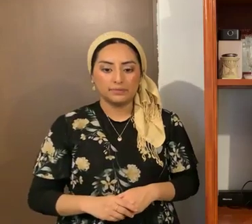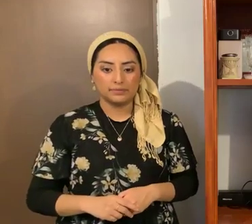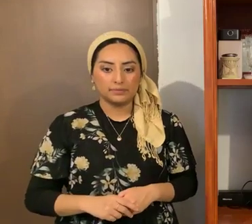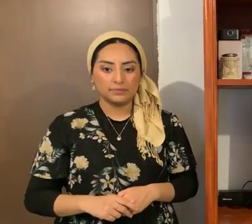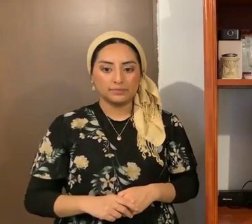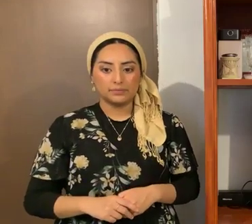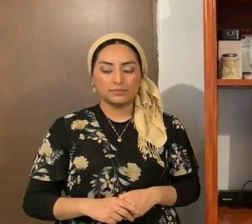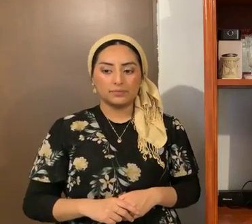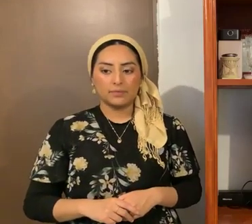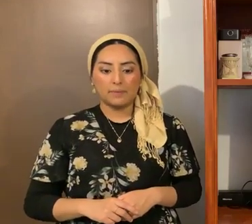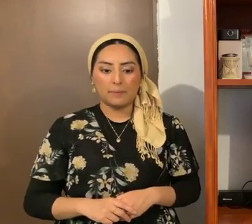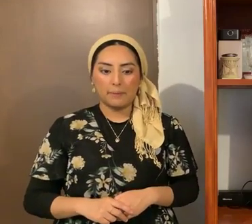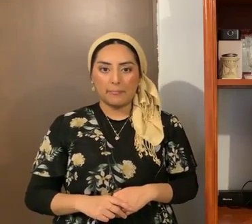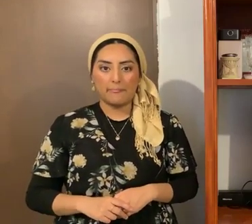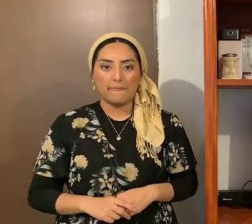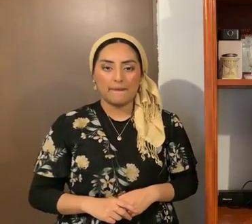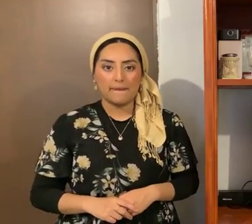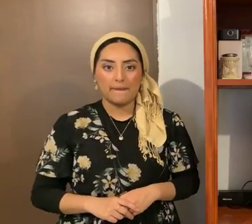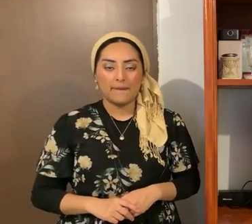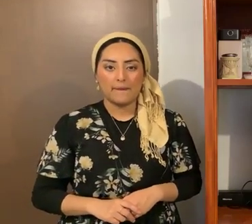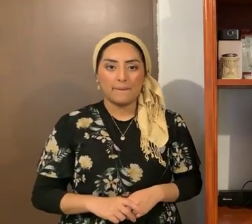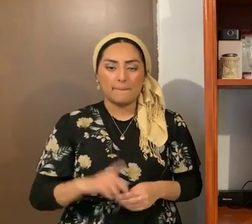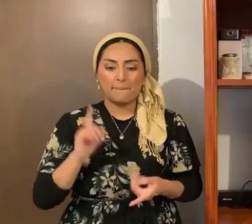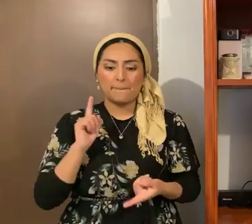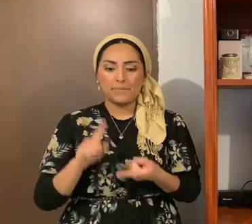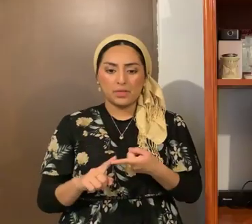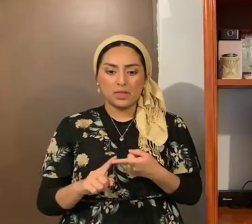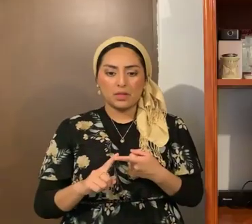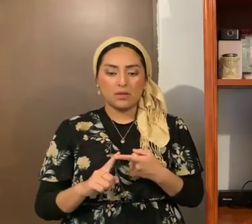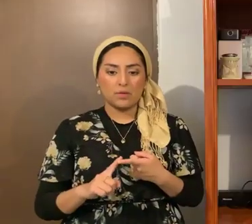verso 12, y vamos a ir hacia